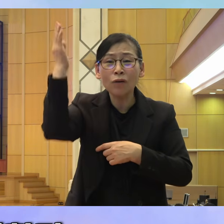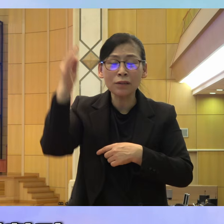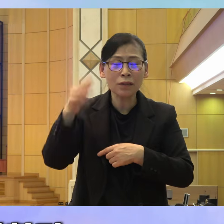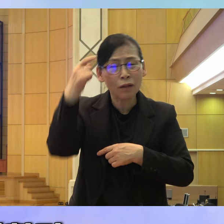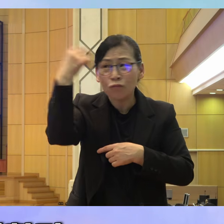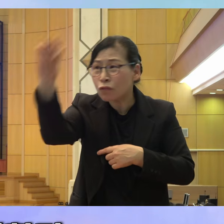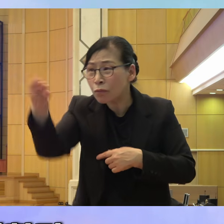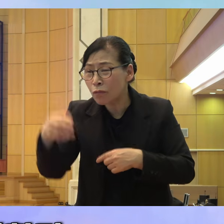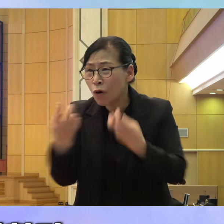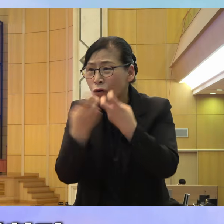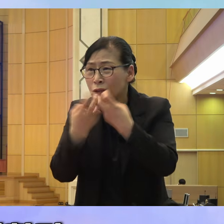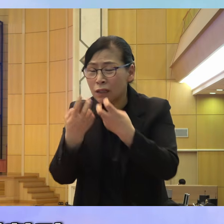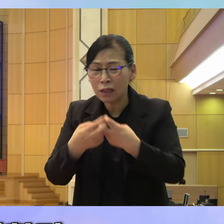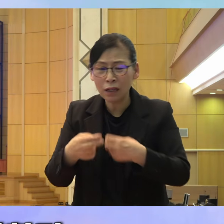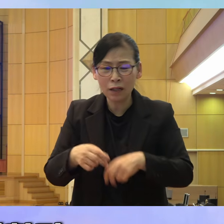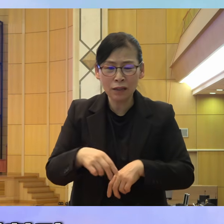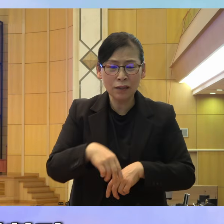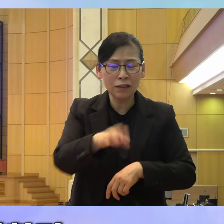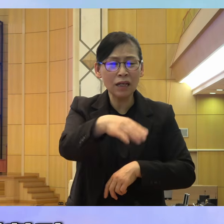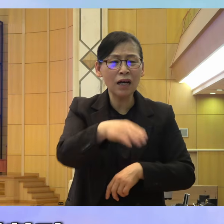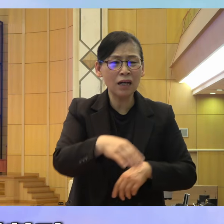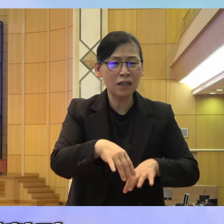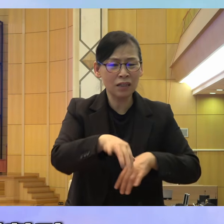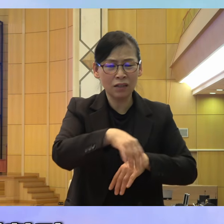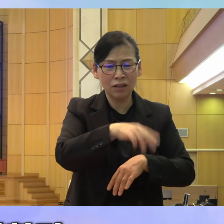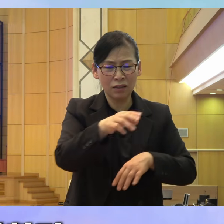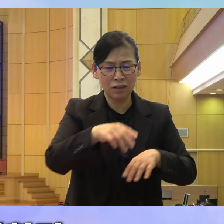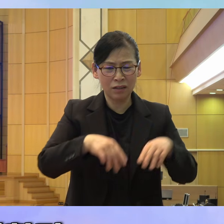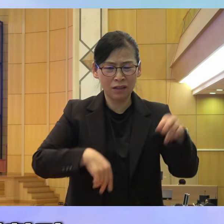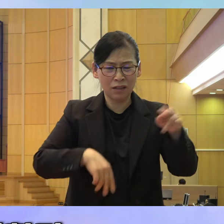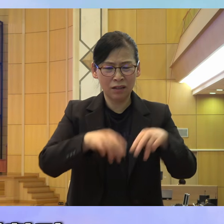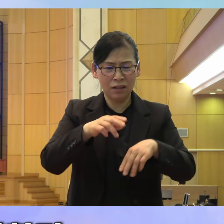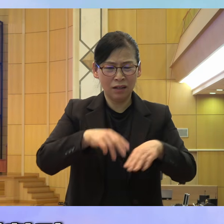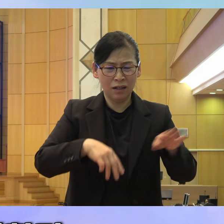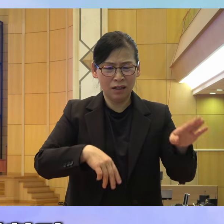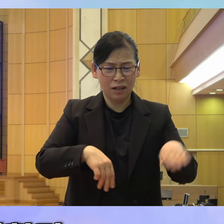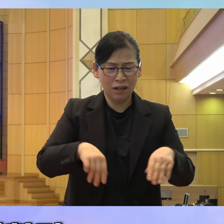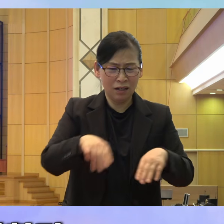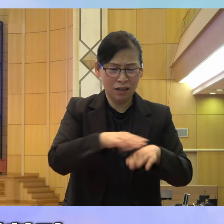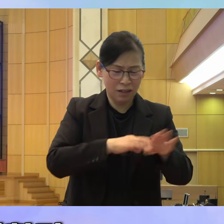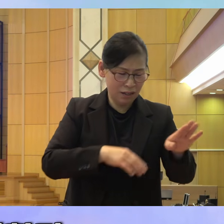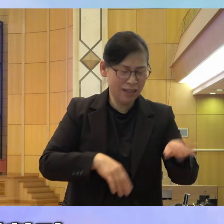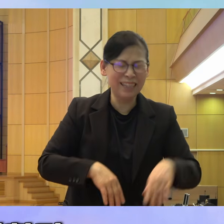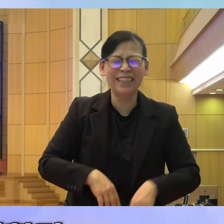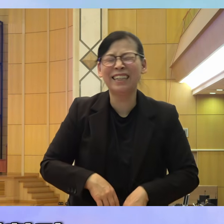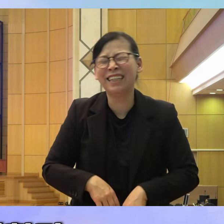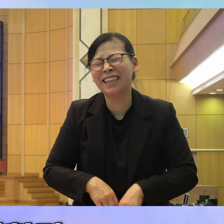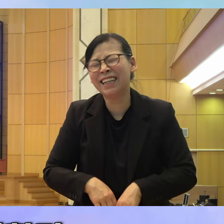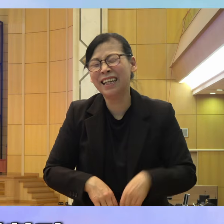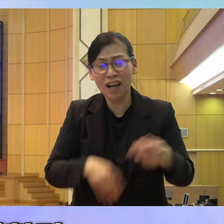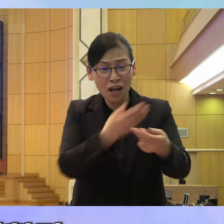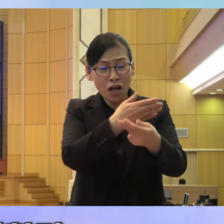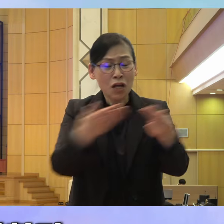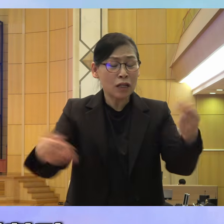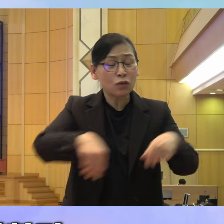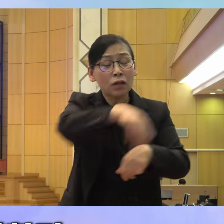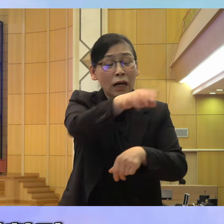어르신들에게 물어보면 뭐라고 하는지 아세요? 또랑 건너가서 대변 보고 그거 바르면 낫는다 그래서 그거 엄청나게 많이 했네.